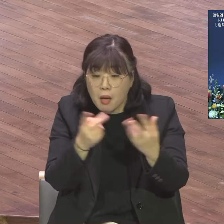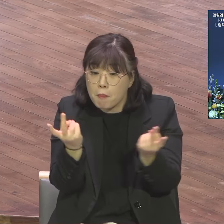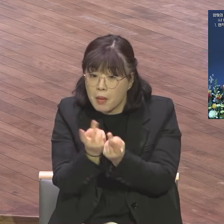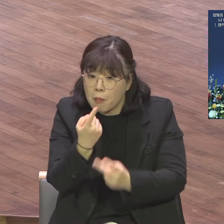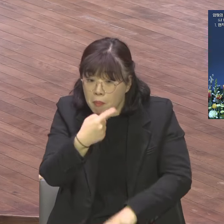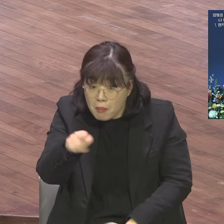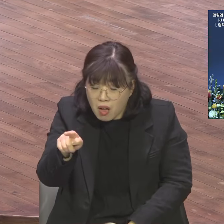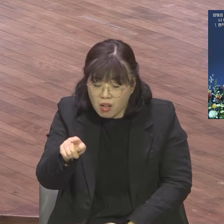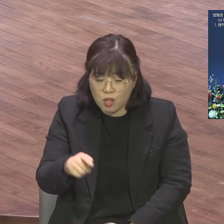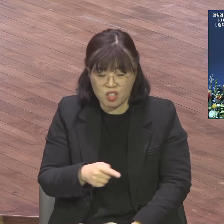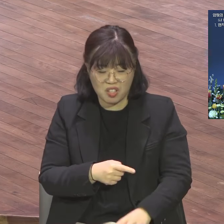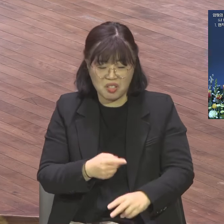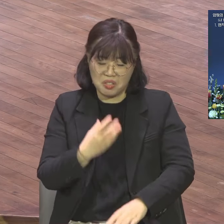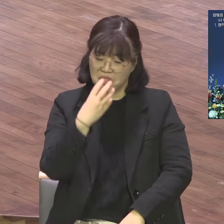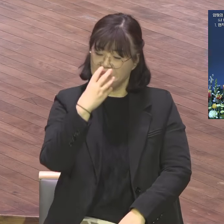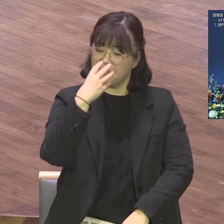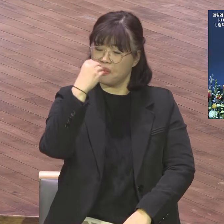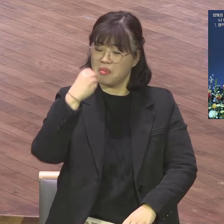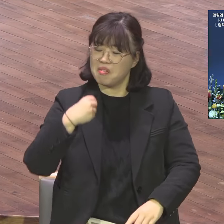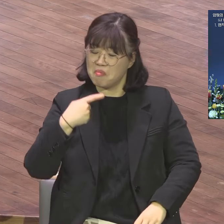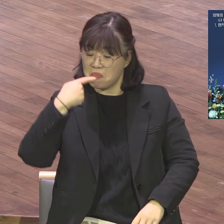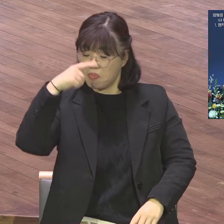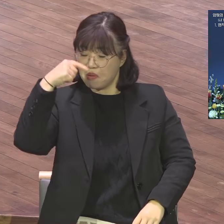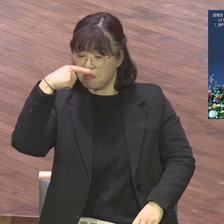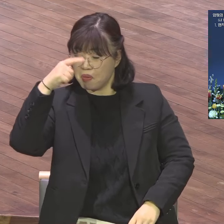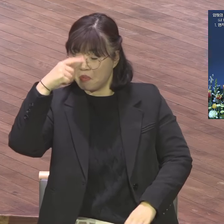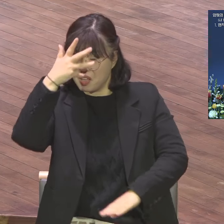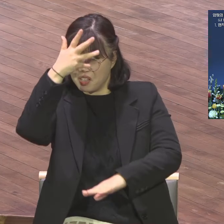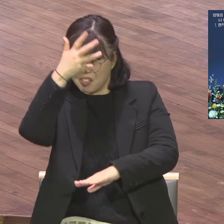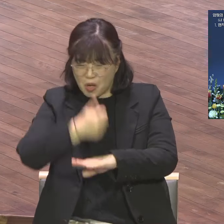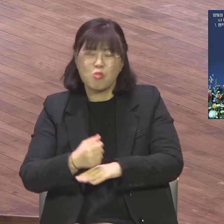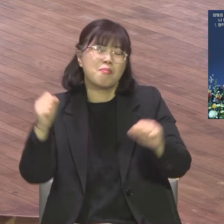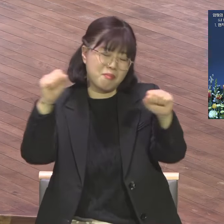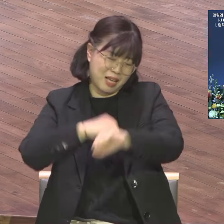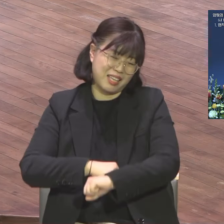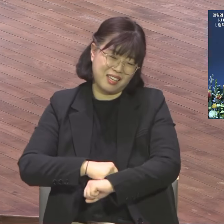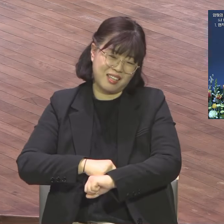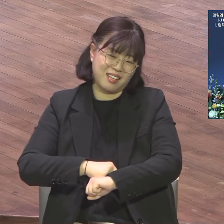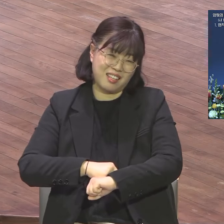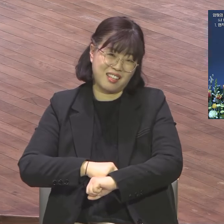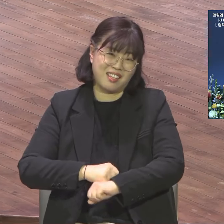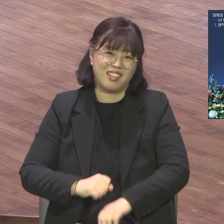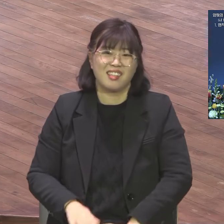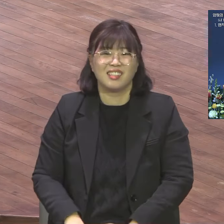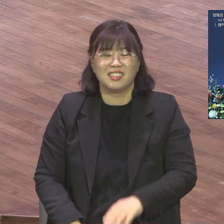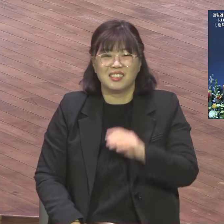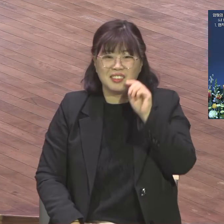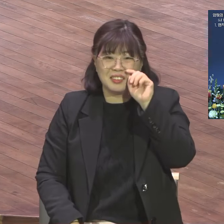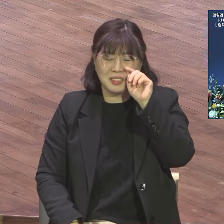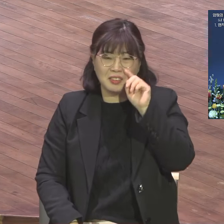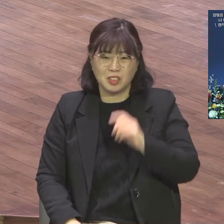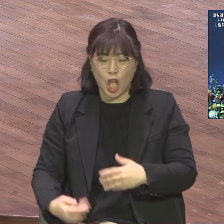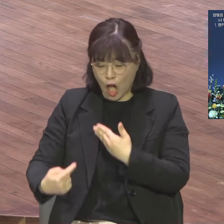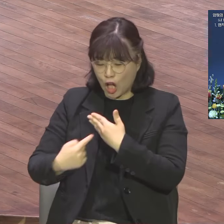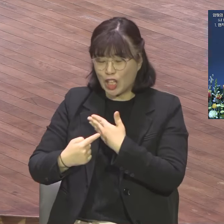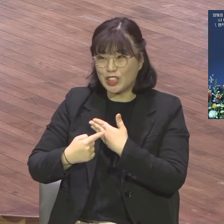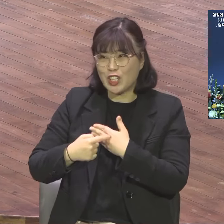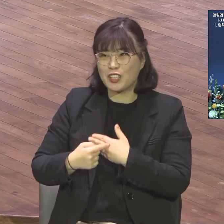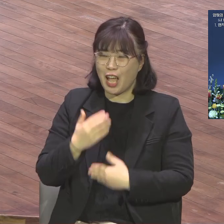교만한 사람은 망합니다. 안 돼요. 하는 것마다 그거 알아야 돼요. 그만큼